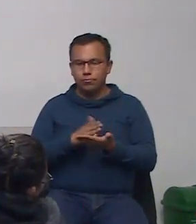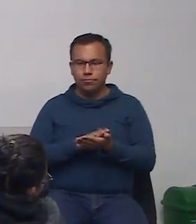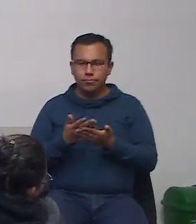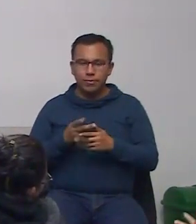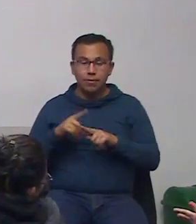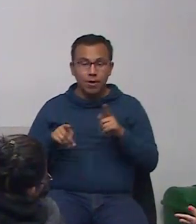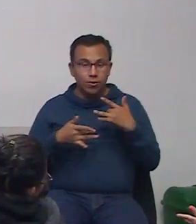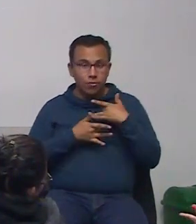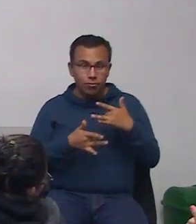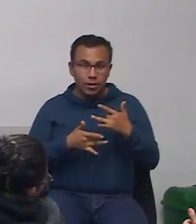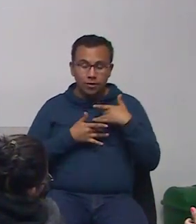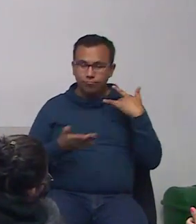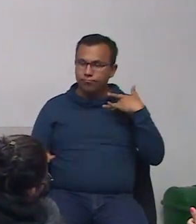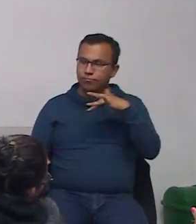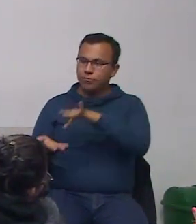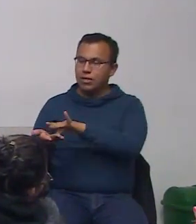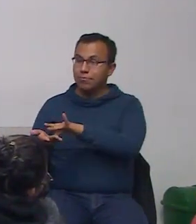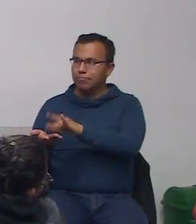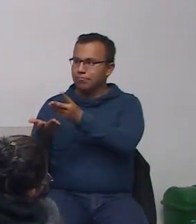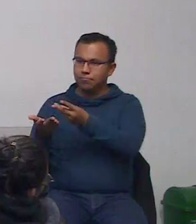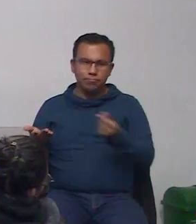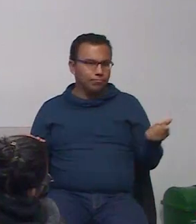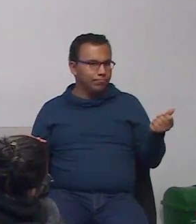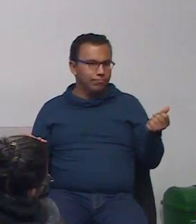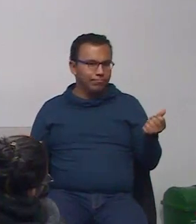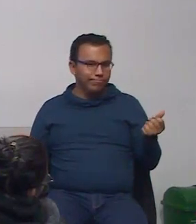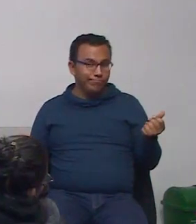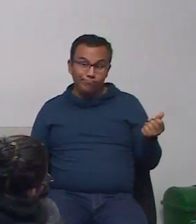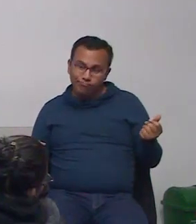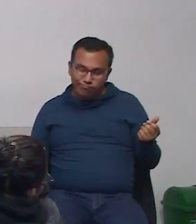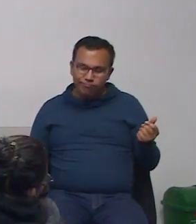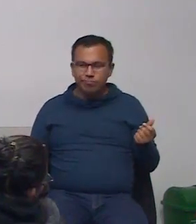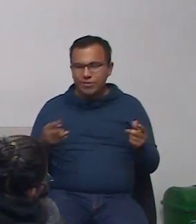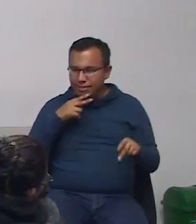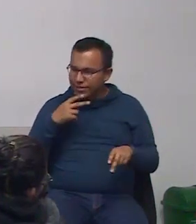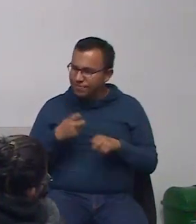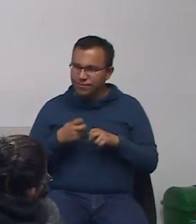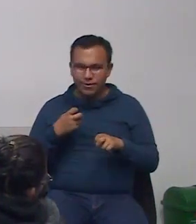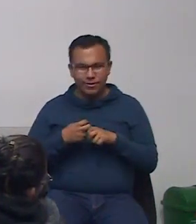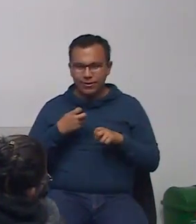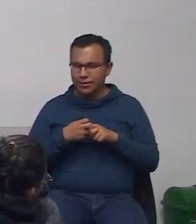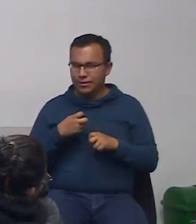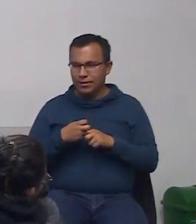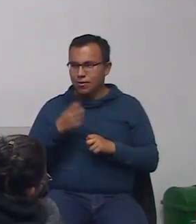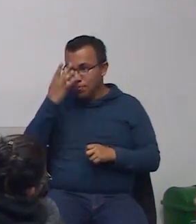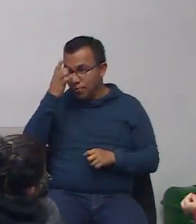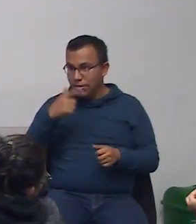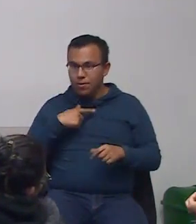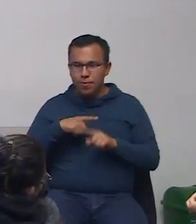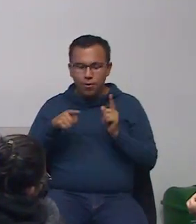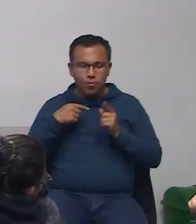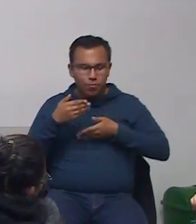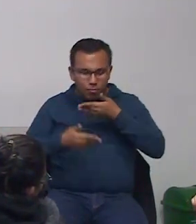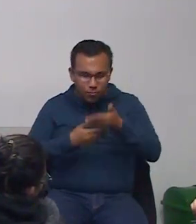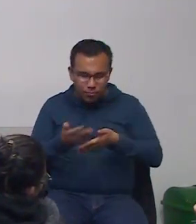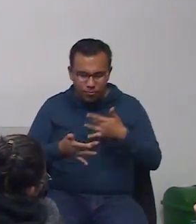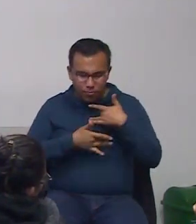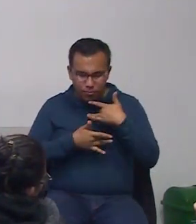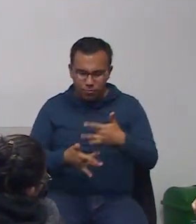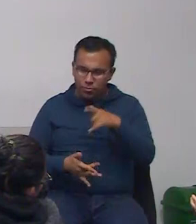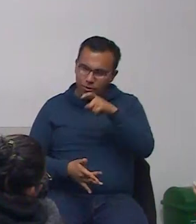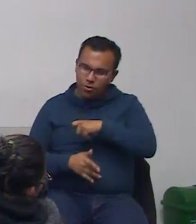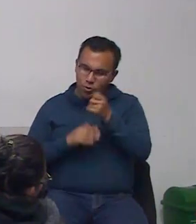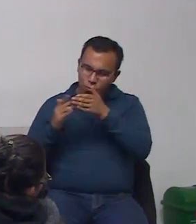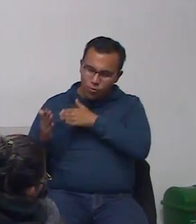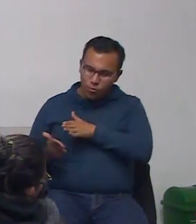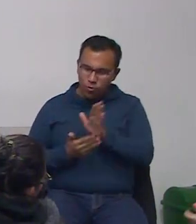voluntarios que van pero no vuelven Sí y eso es muy complicado porque nosotros hasta para un proceso de voluntariado necesitamos